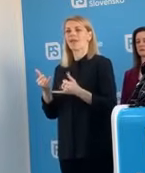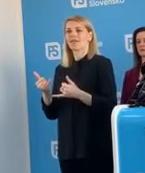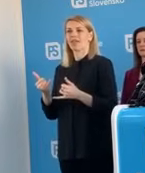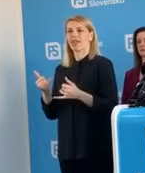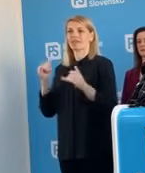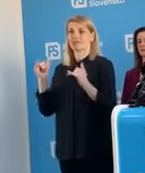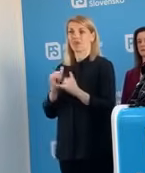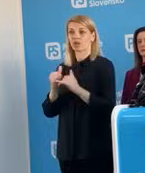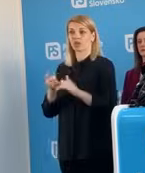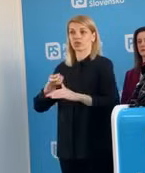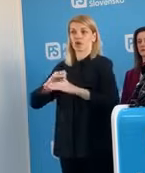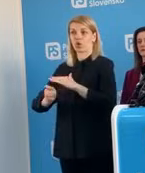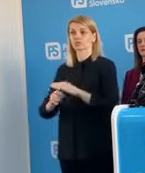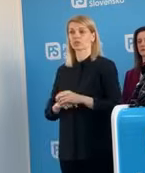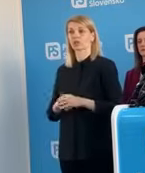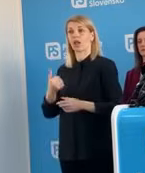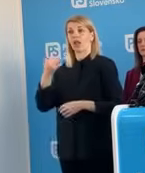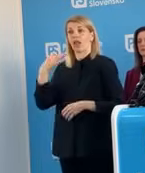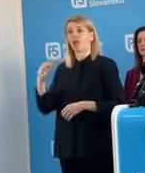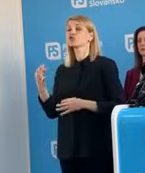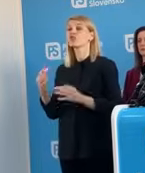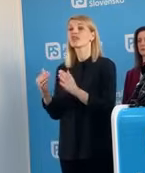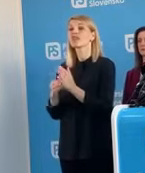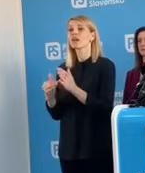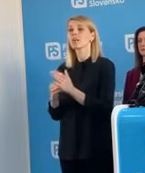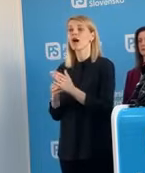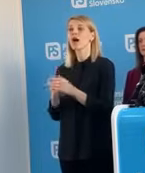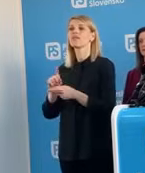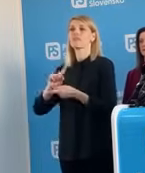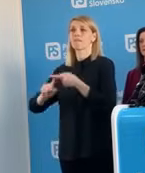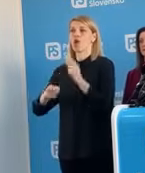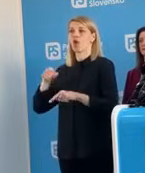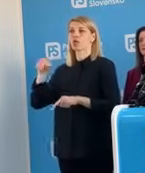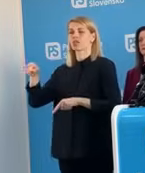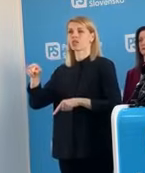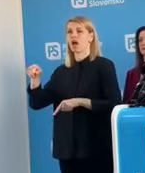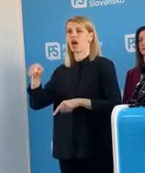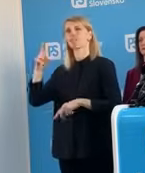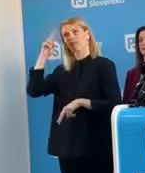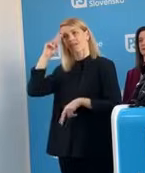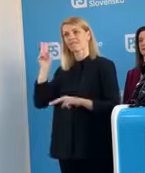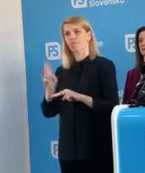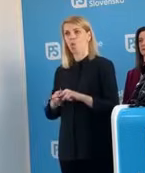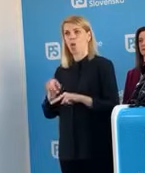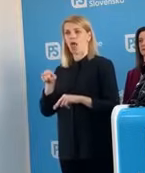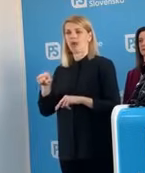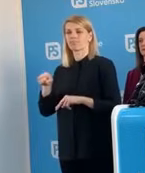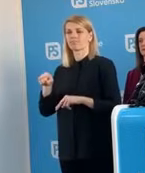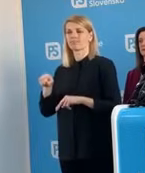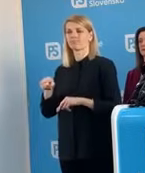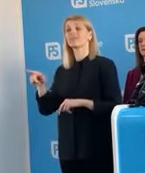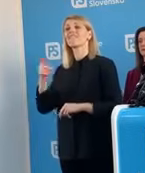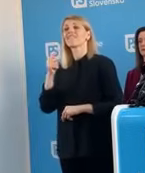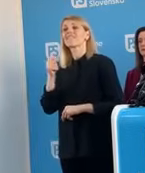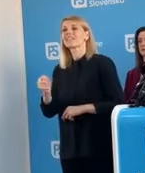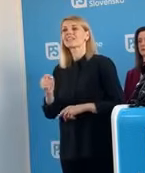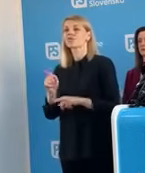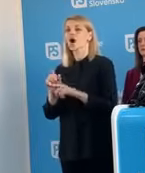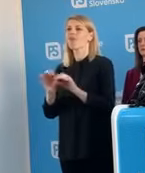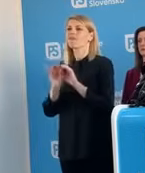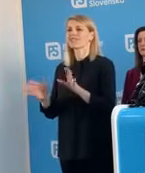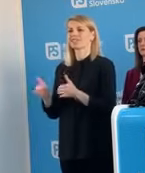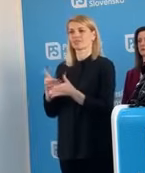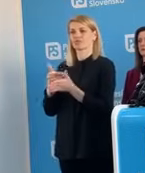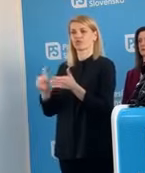korupcii. Ja si myslím, že jediné, čo na to treba, je politická vôľa. Je vôľa Roberta Fica, aby Slovensko